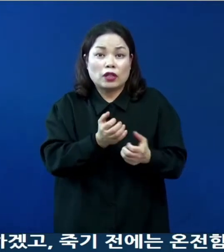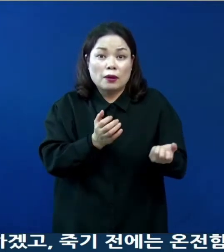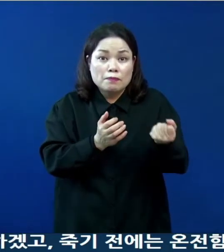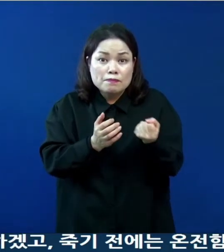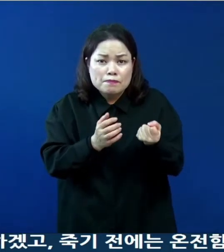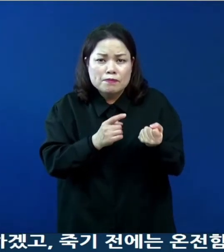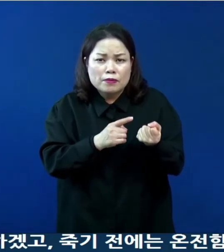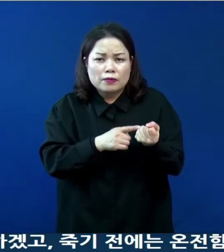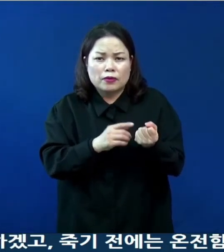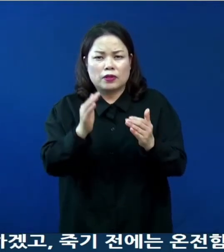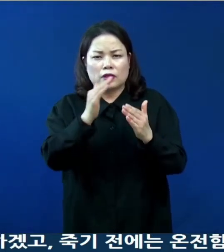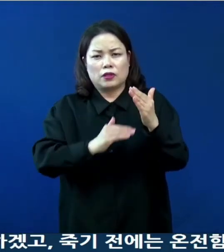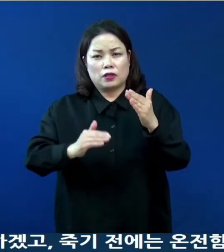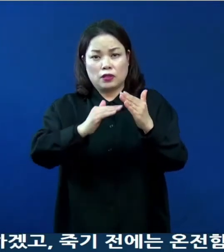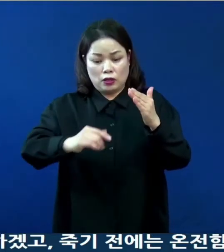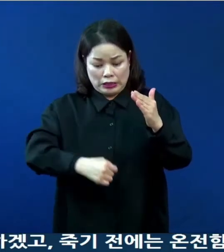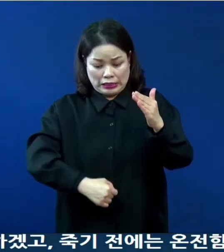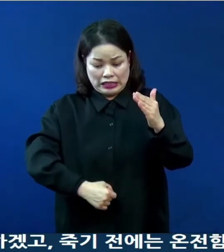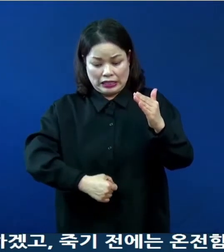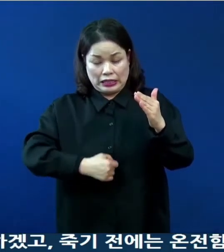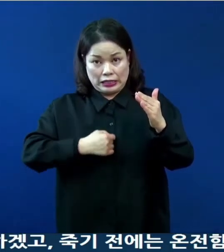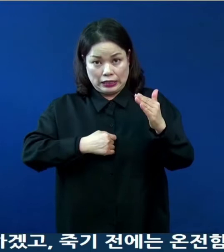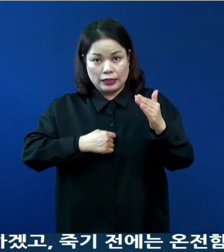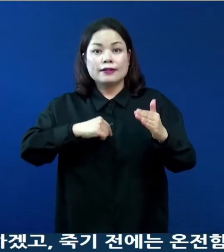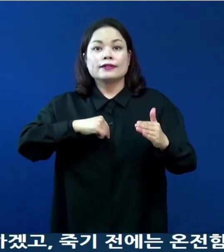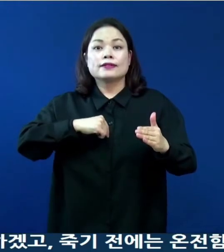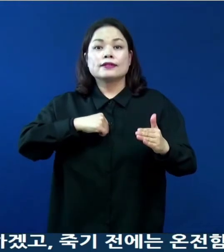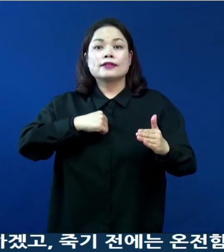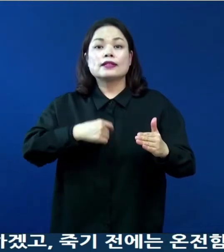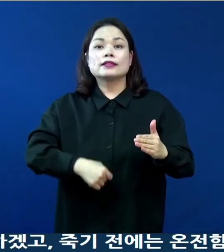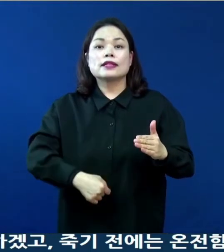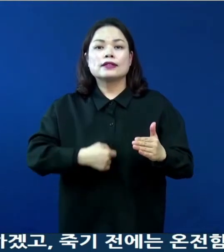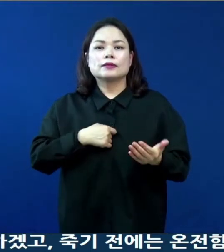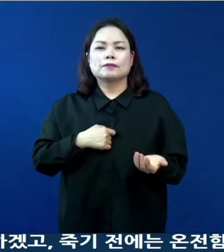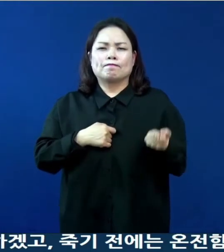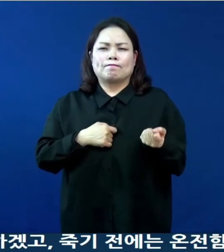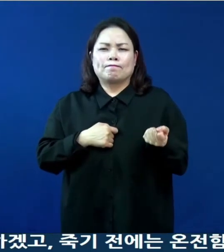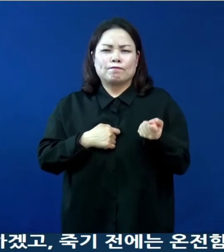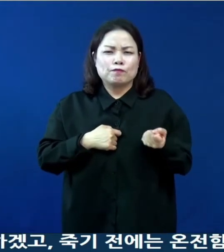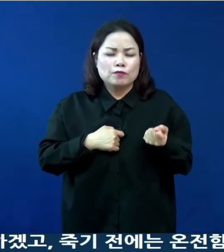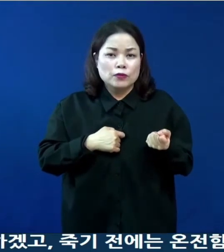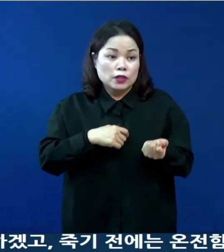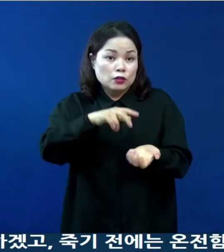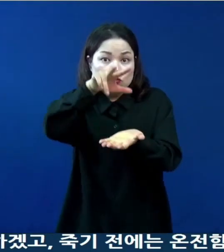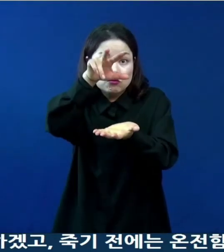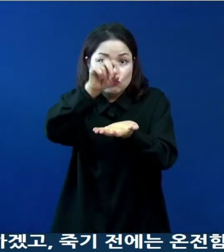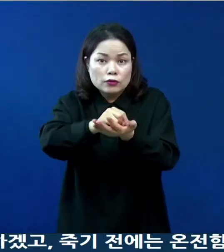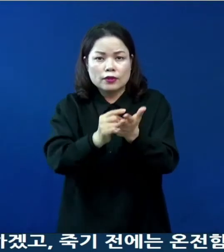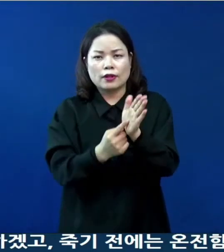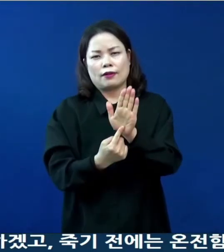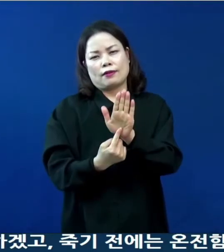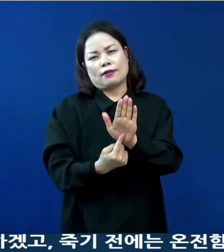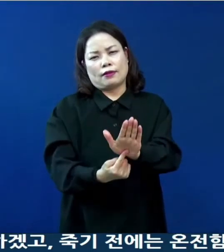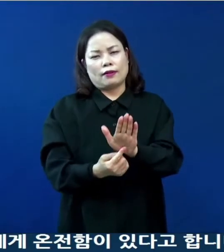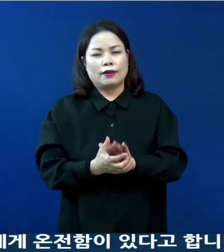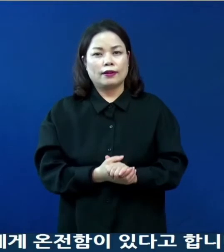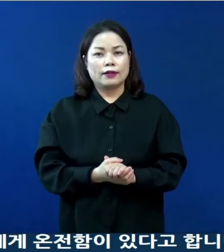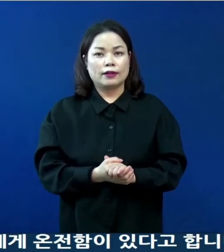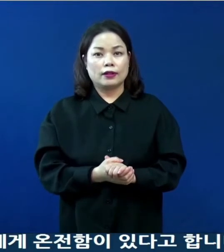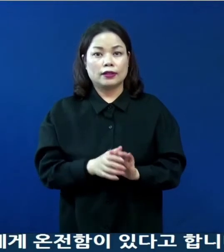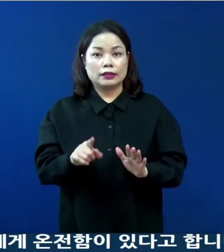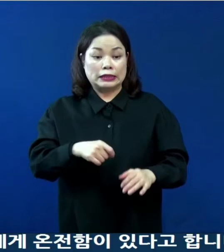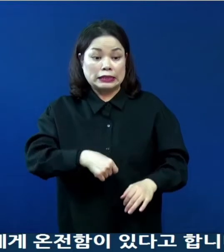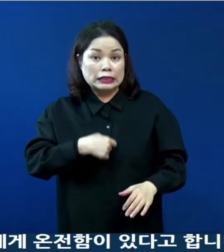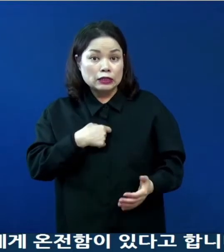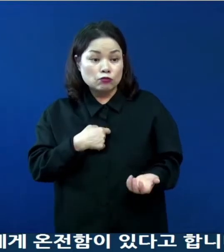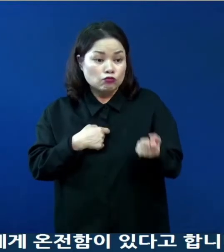것은 공의였습니다. 자신의 의를 욥이 붙들고 있었는데 이 문제가 지금 드러난 것이죠. 이